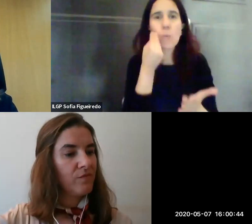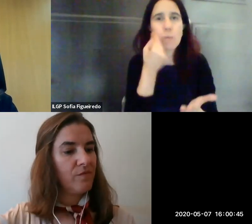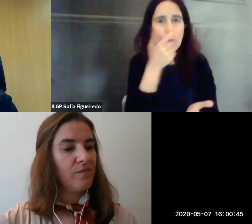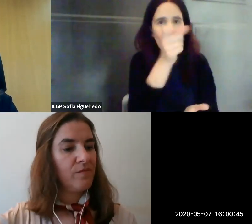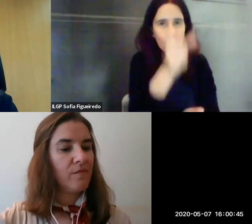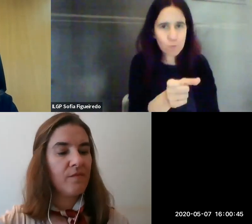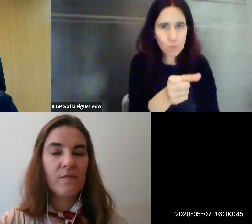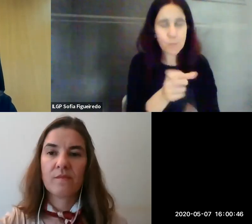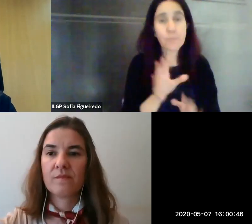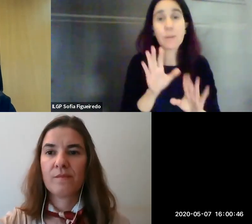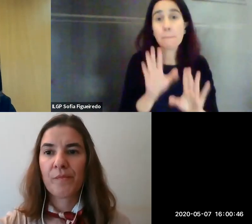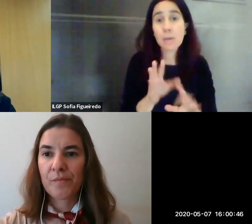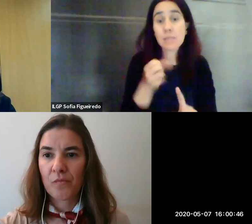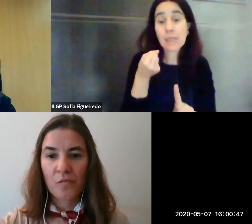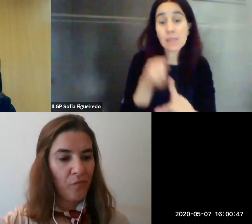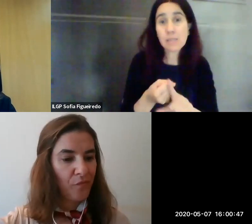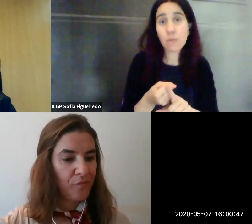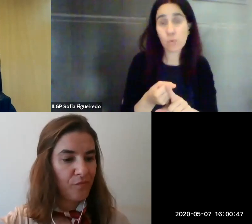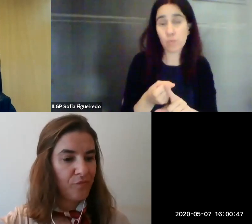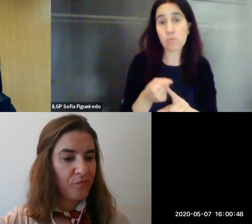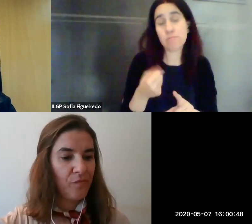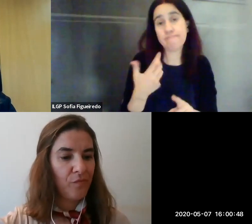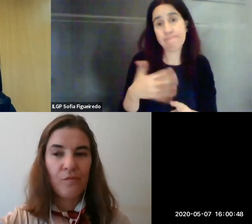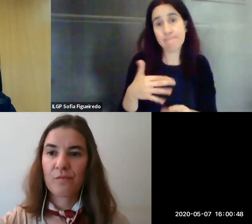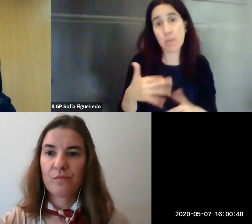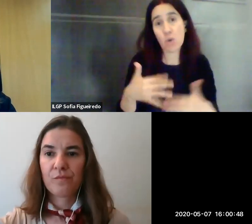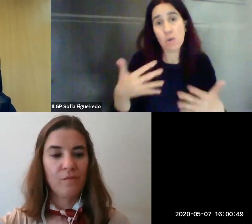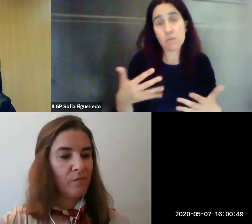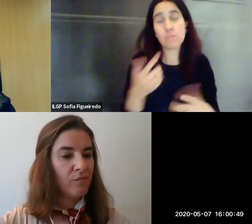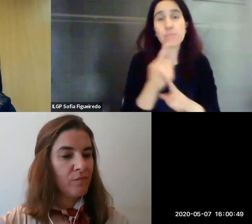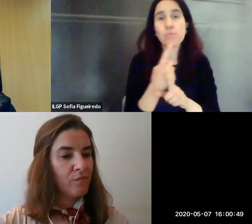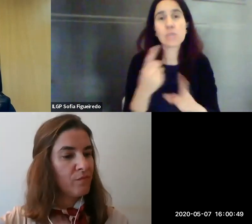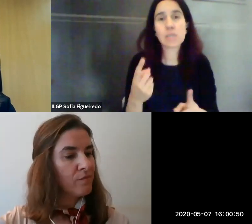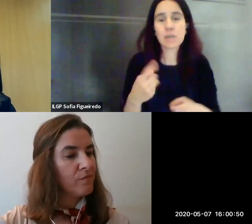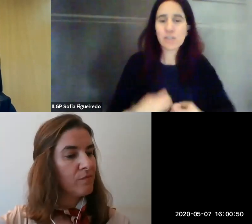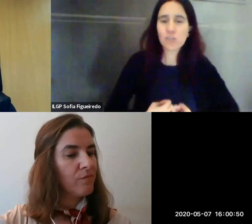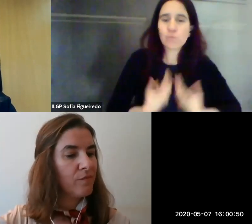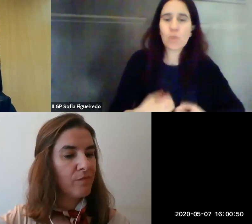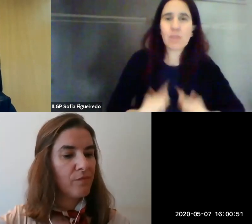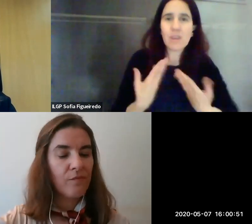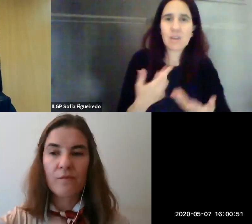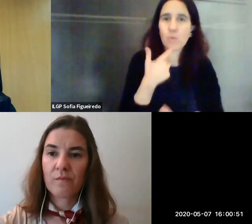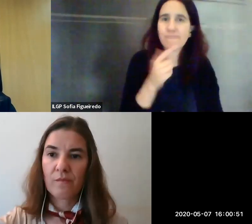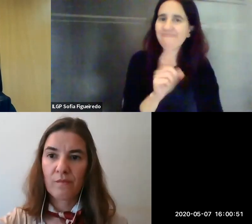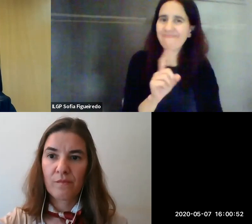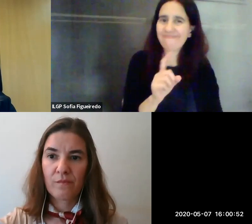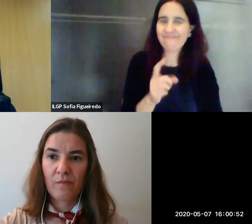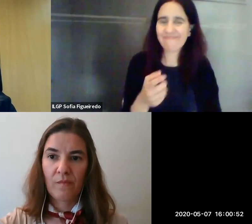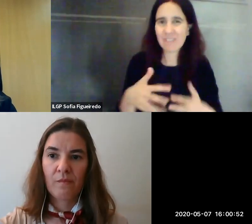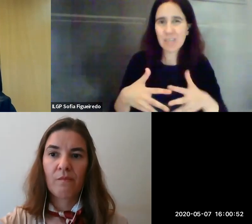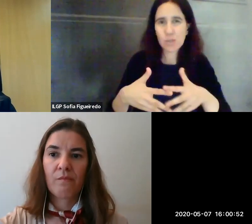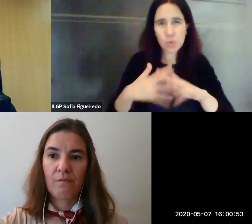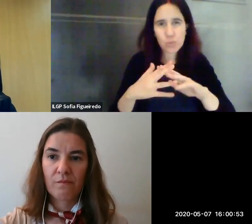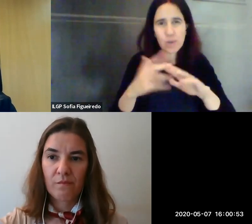Mas o desafio ainda é maior porque não é tão espontâneo, digamos assim, está estruturado,